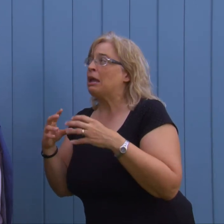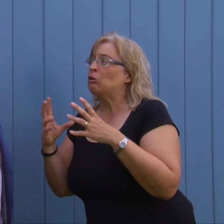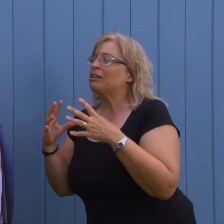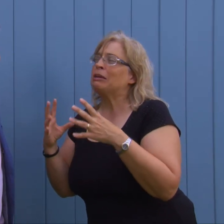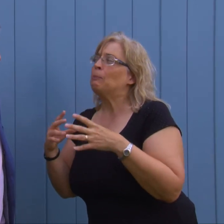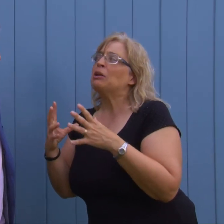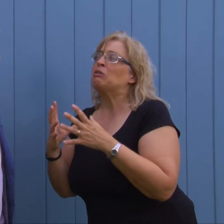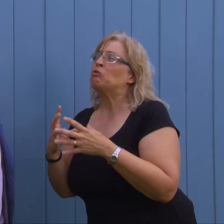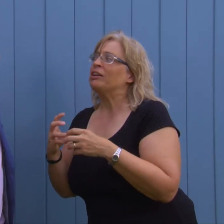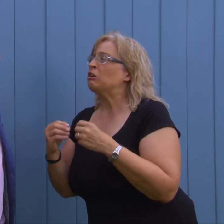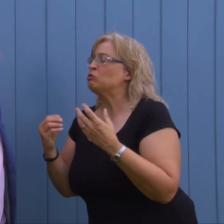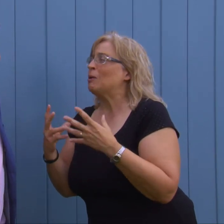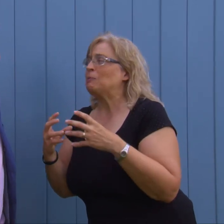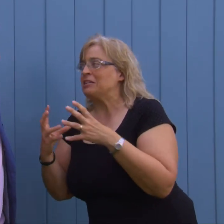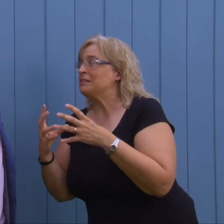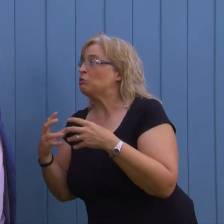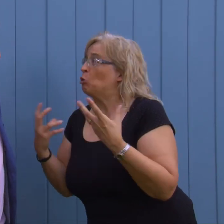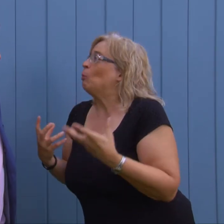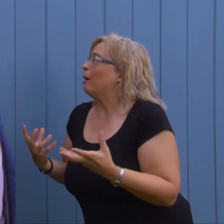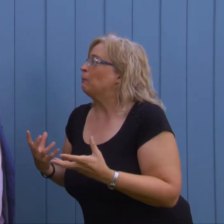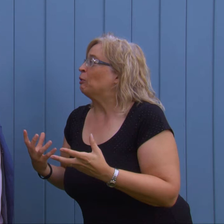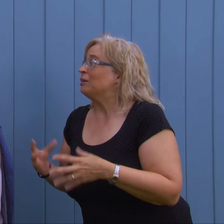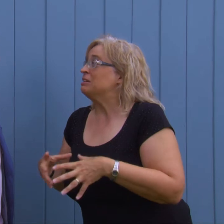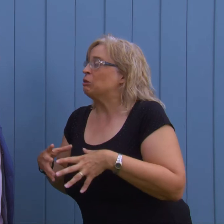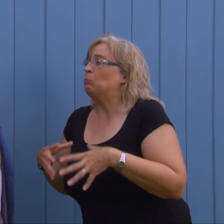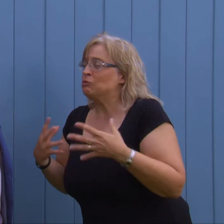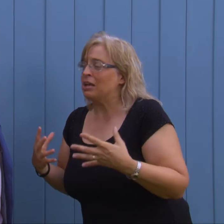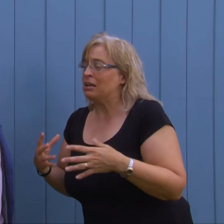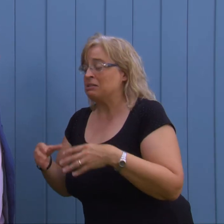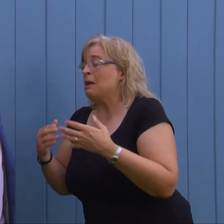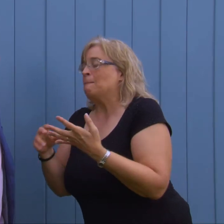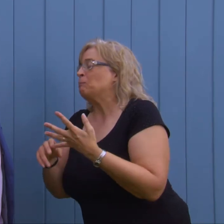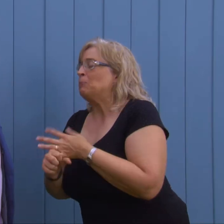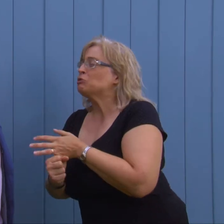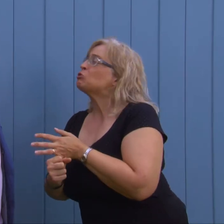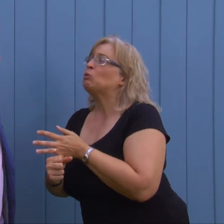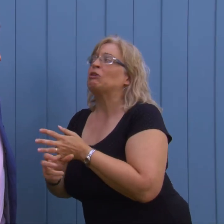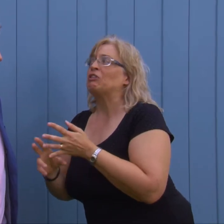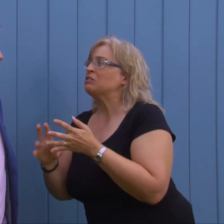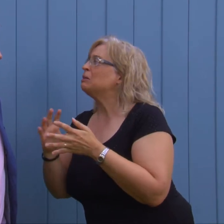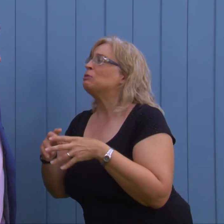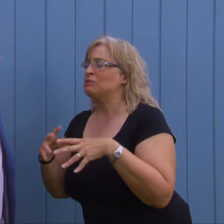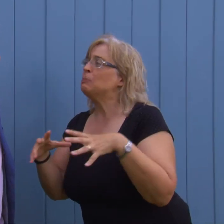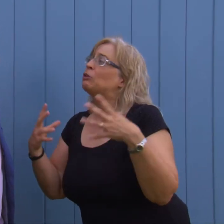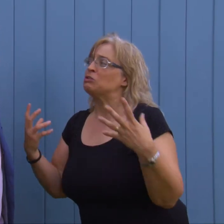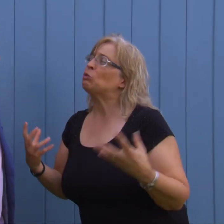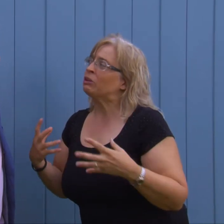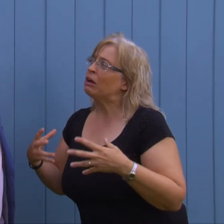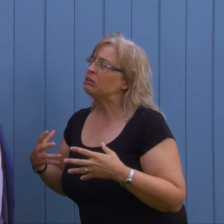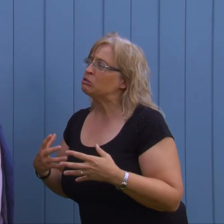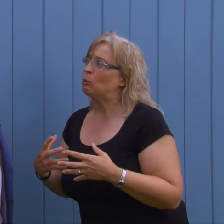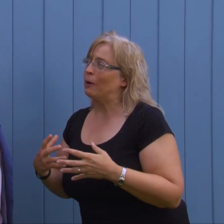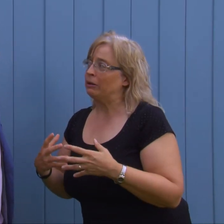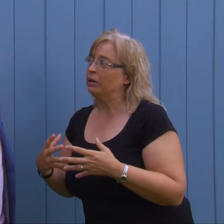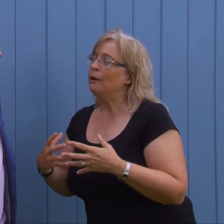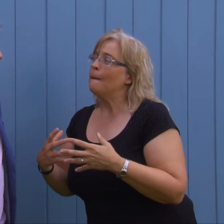on n'entend pas les voix qui rouspètent puis ils se disent « on comprend pas ». Ils ouais. sont plus à l'aise. Puis pas juste pour le français, mais aussi pour les autres langues qui sont parlées. C'est une grosse